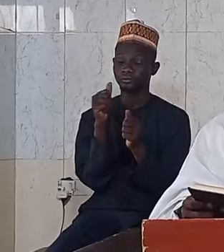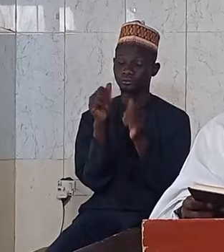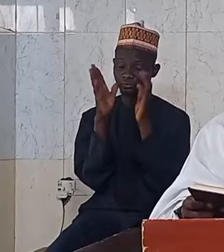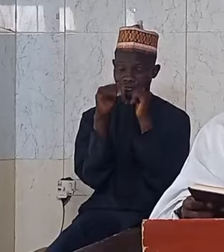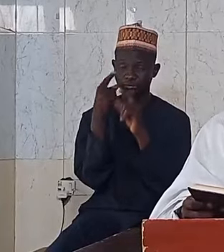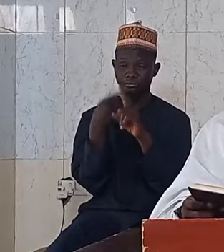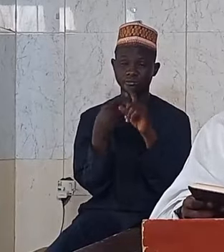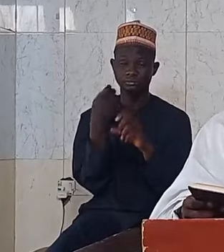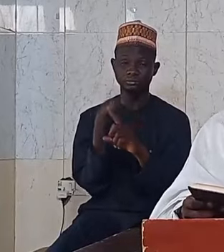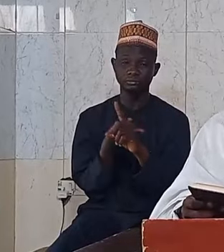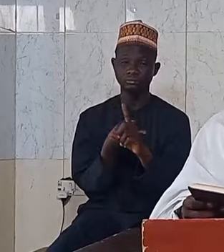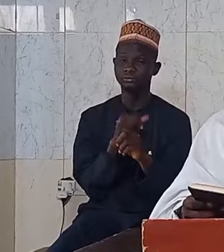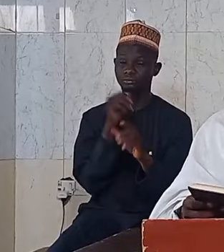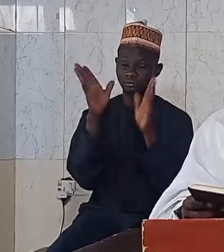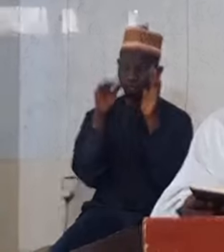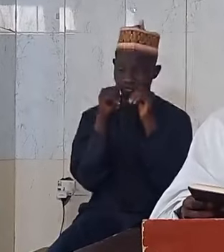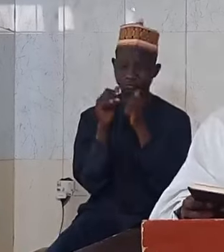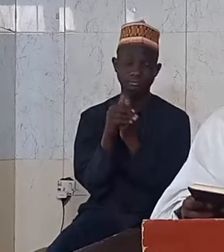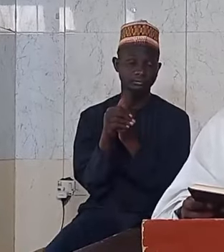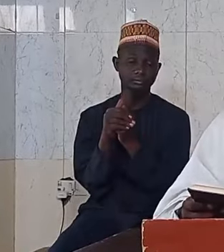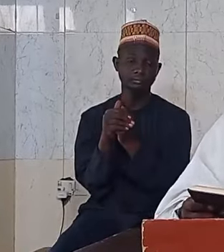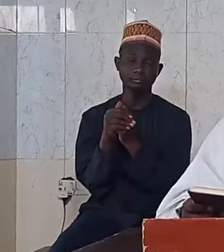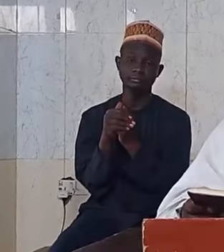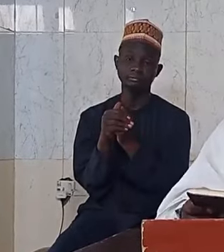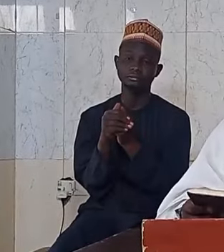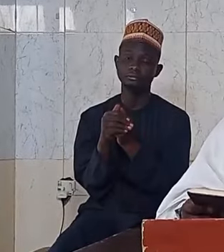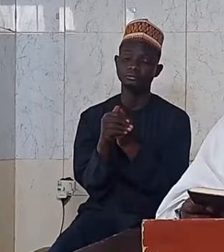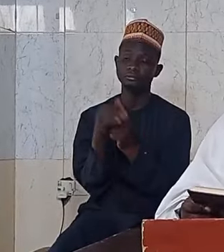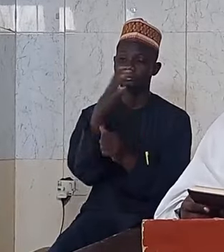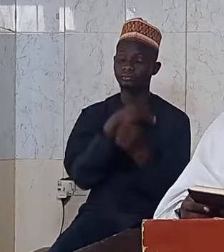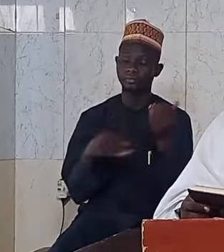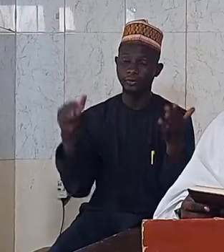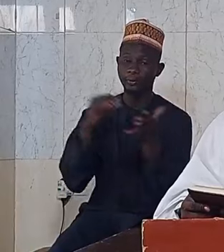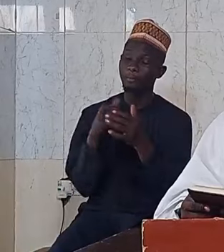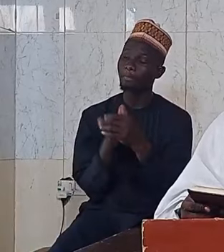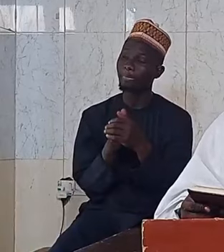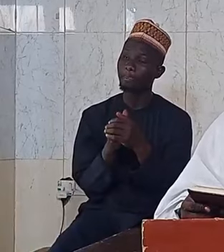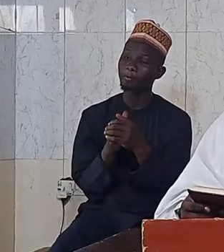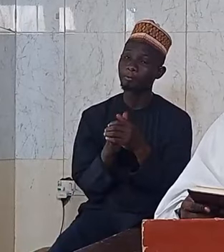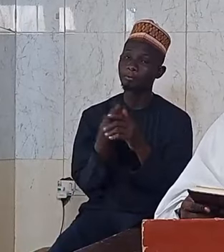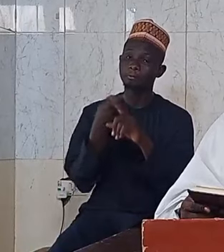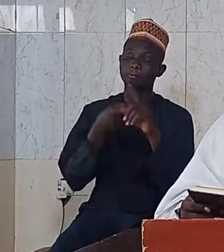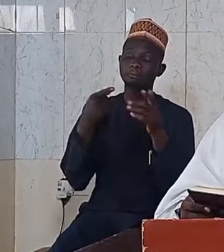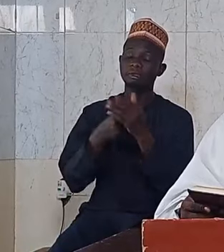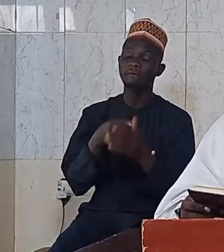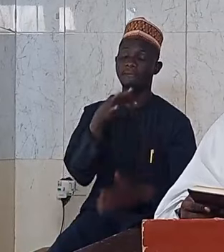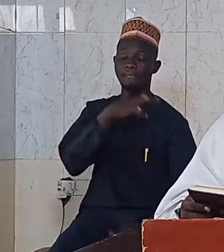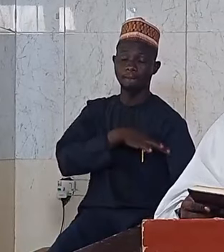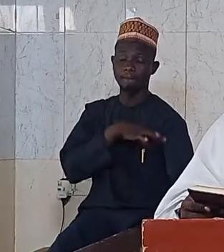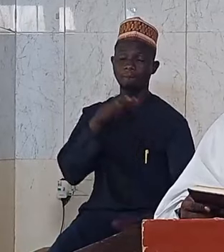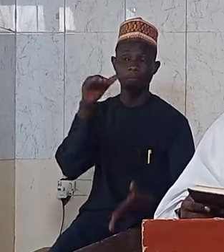samu a gurin wanda ba mumini ba wa minha daga cikin wannan fa'idoji